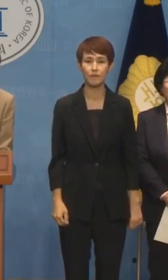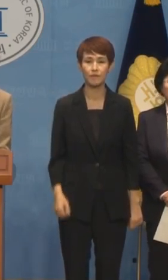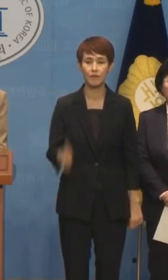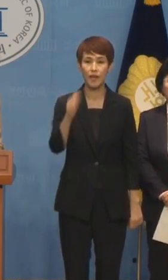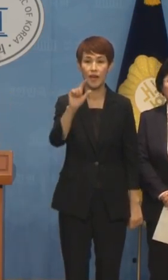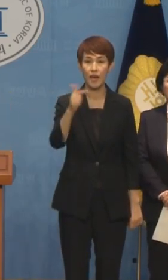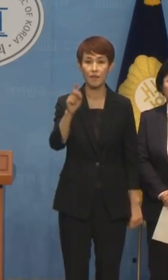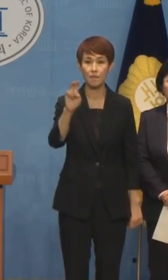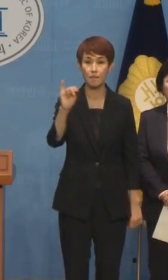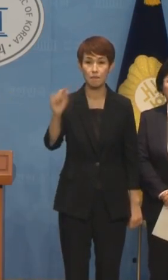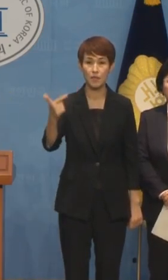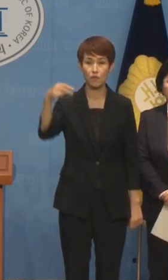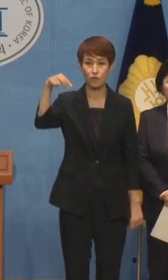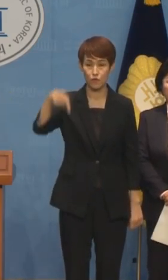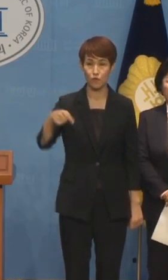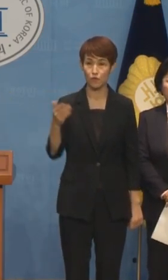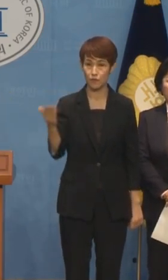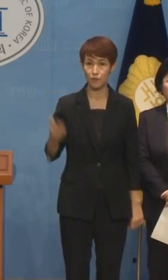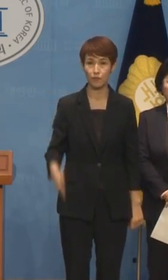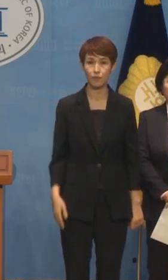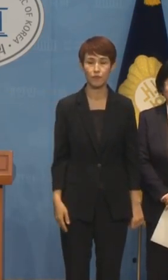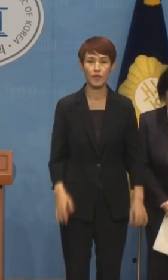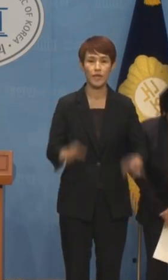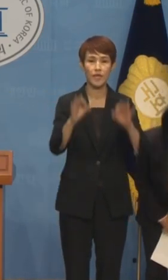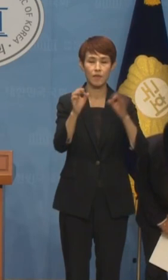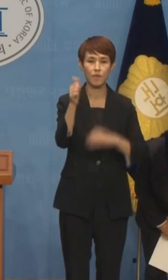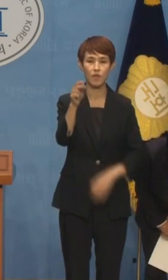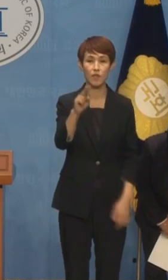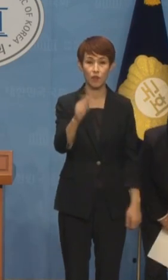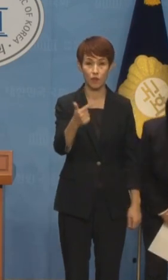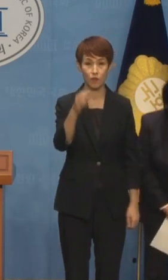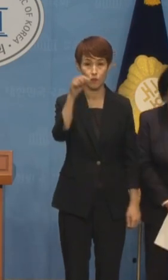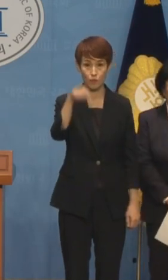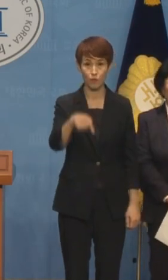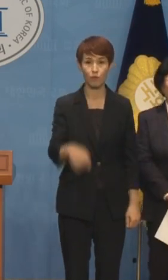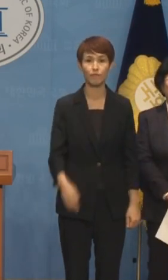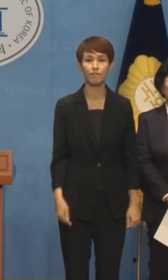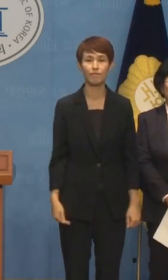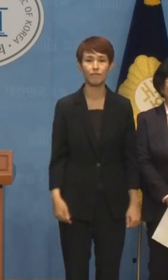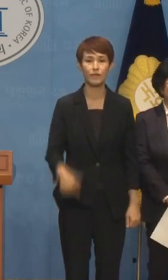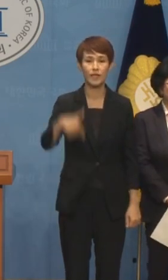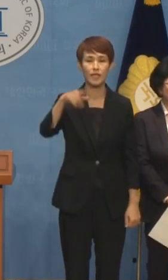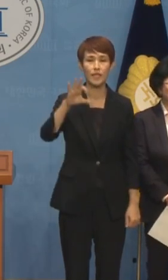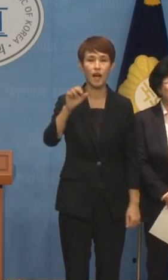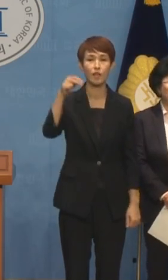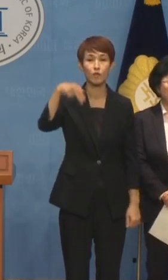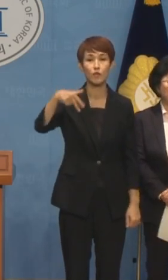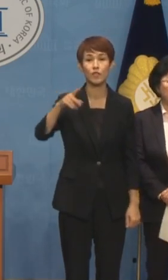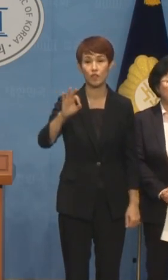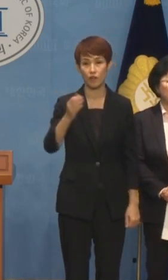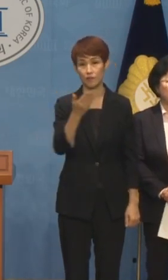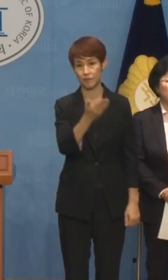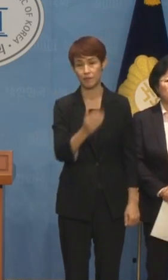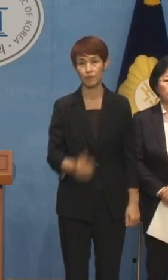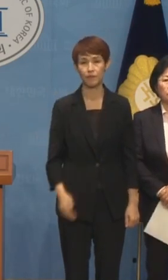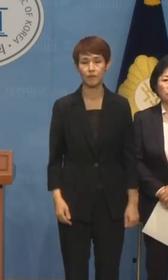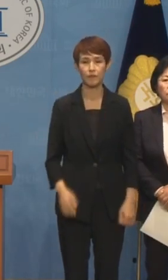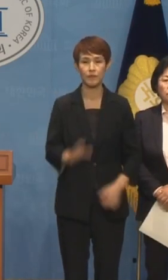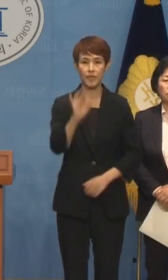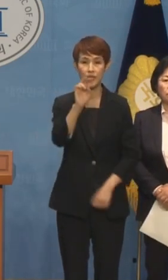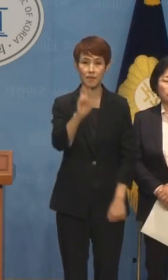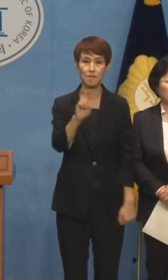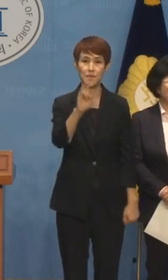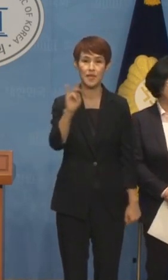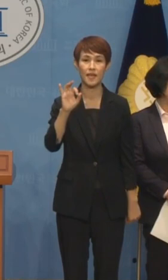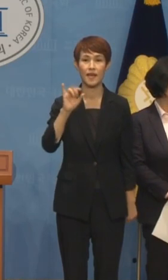의원님 오셨습니다. 그리고 김현 의원님 오셨습니다. 강유정 의원님 오셨습니다. 임미애